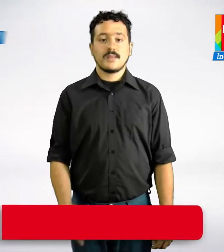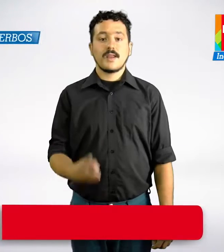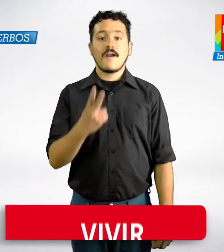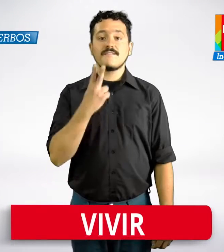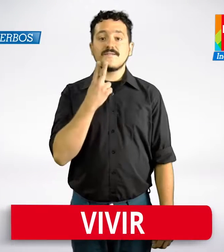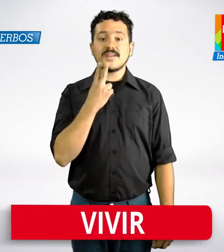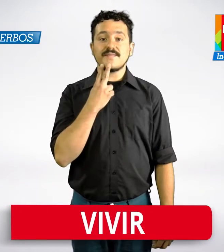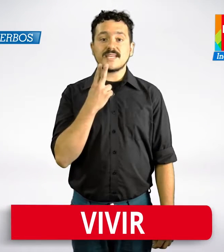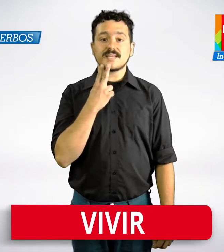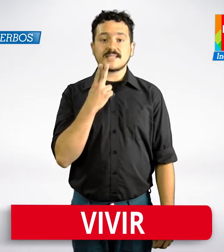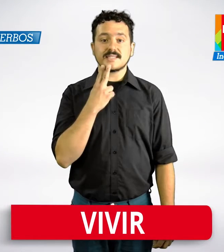Vivir.